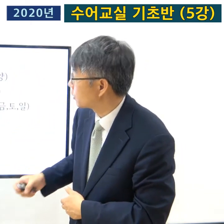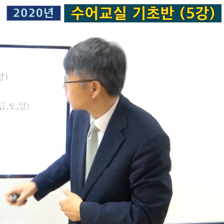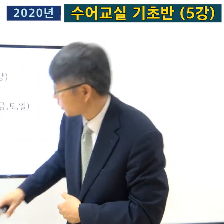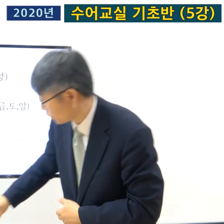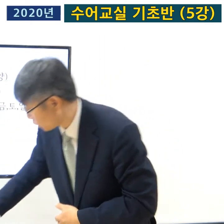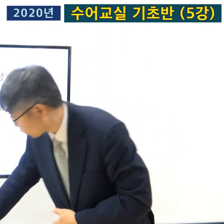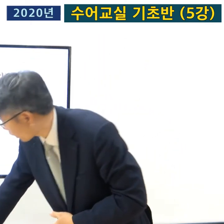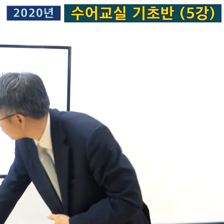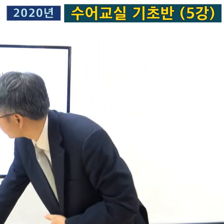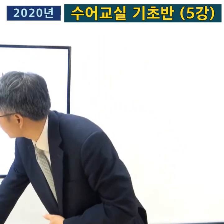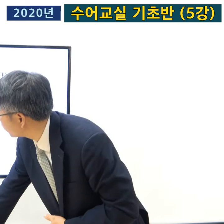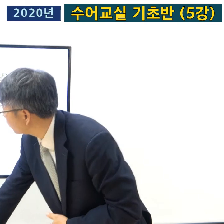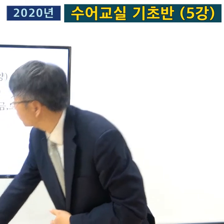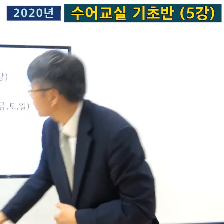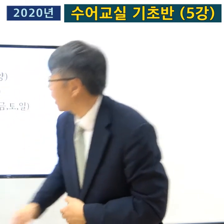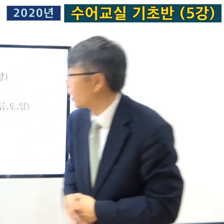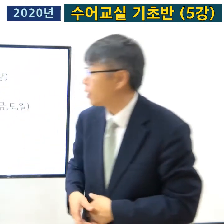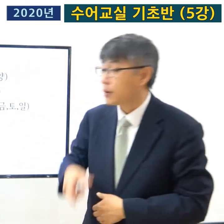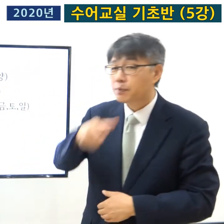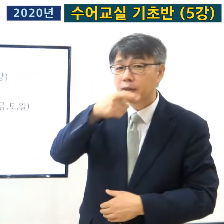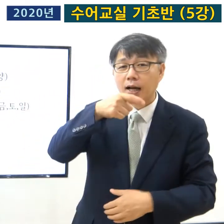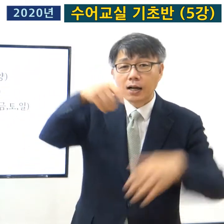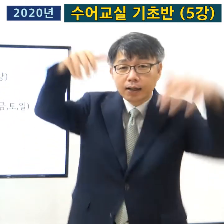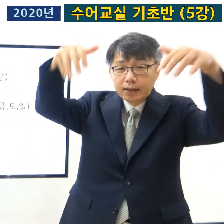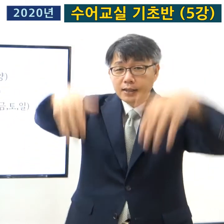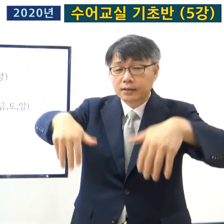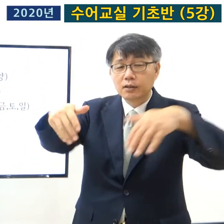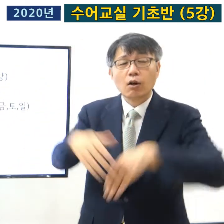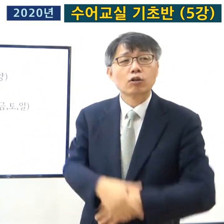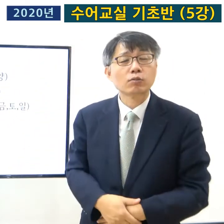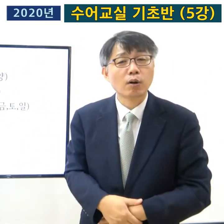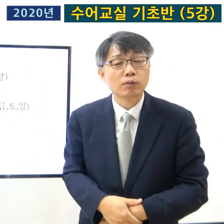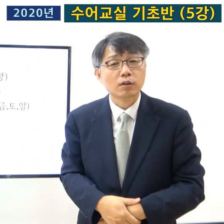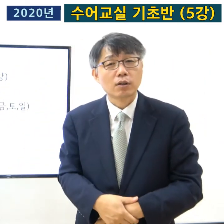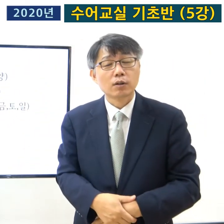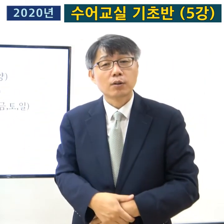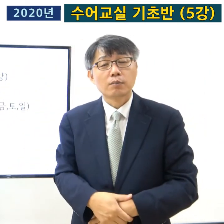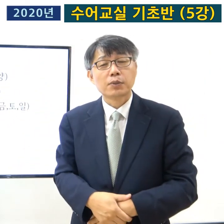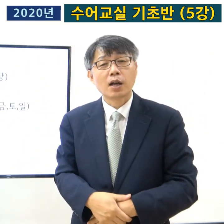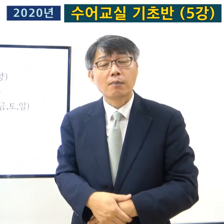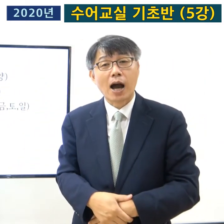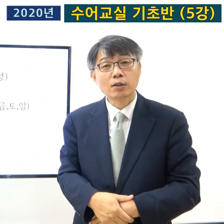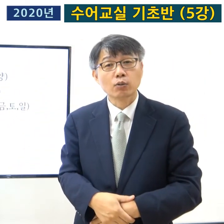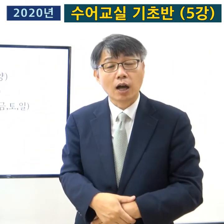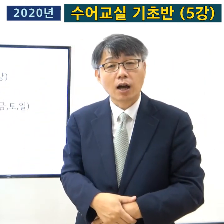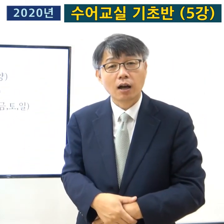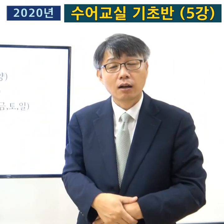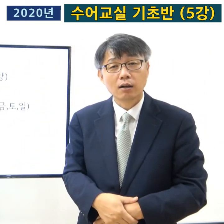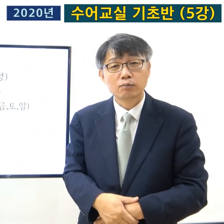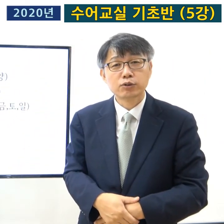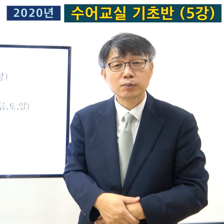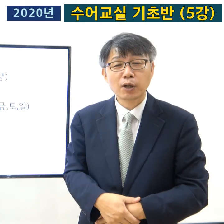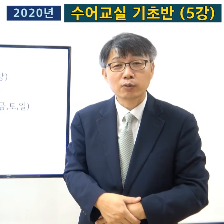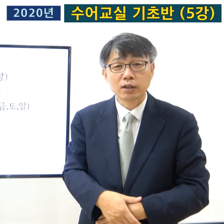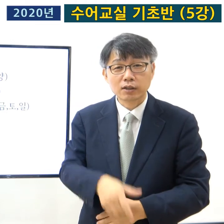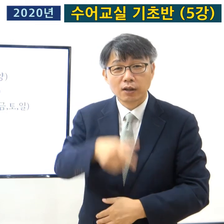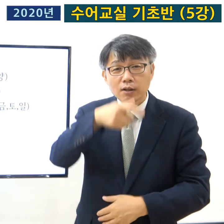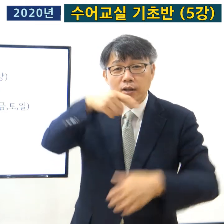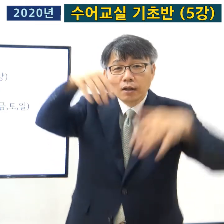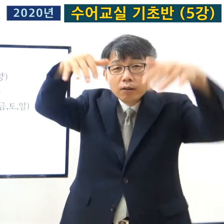비가 또 한 번 더 했네요. 자, 비가 내리는. 그러면 비가 많이 온다. 부슬비가 온다는 게